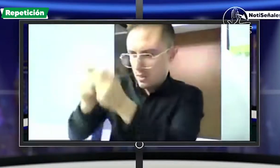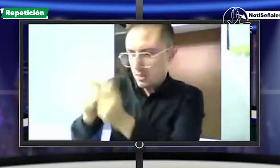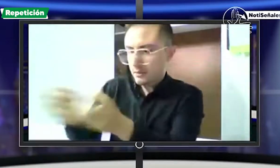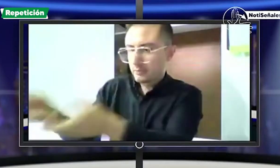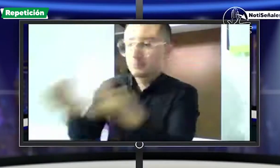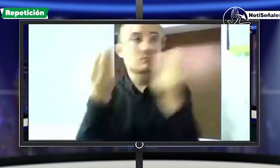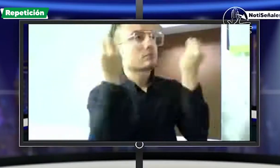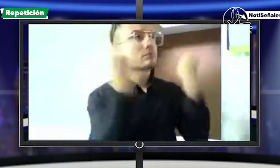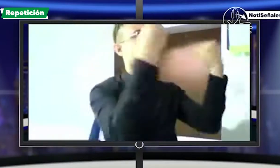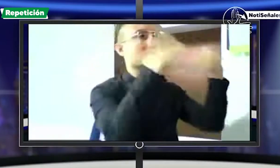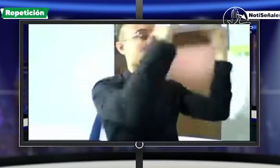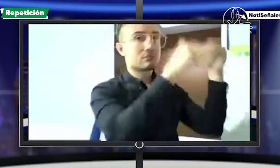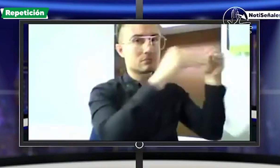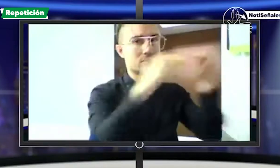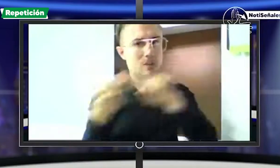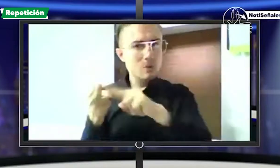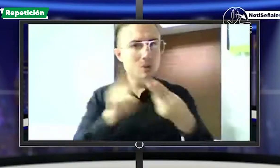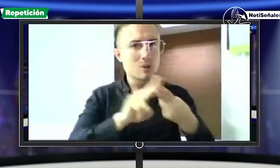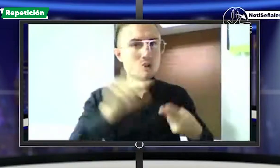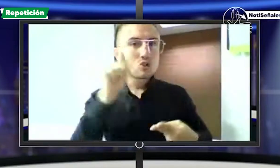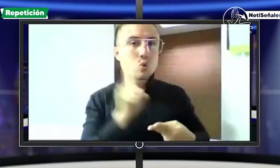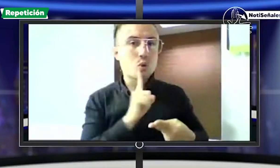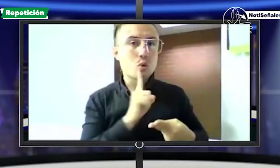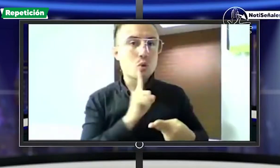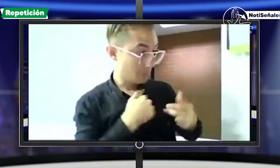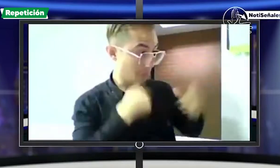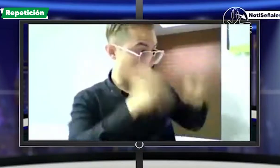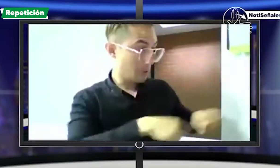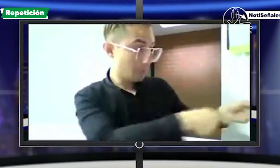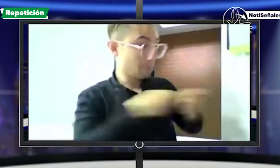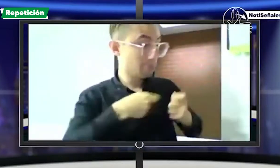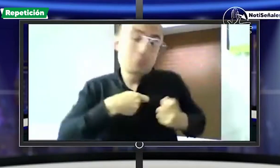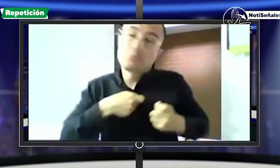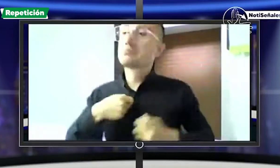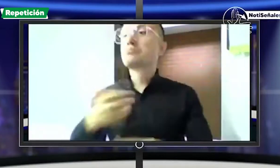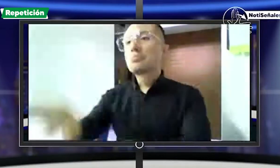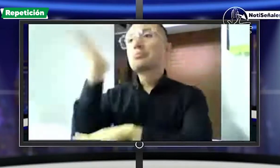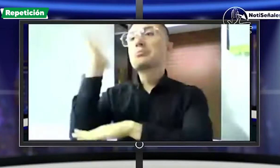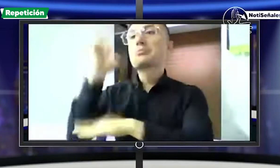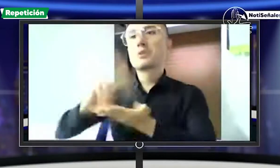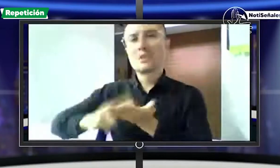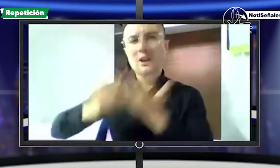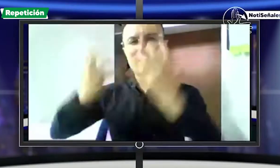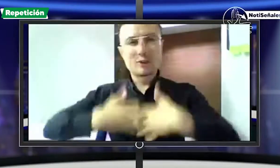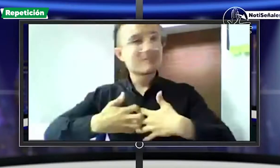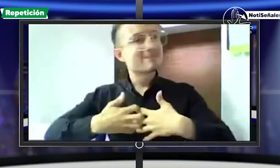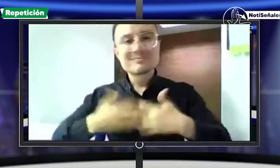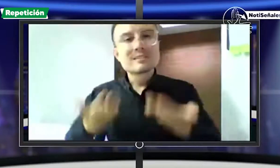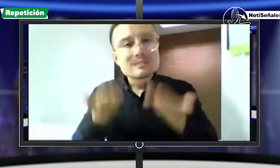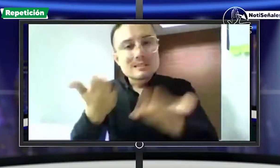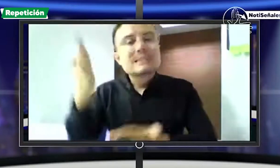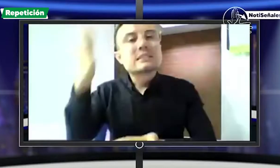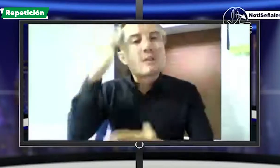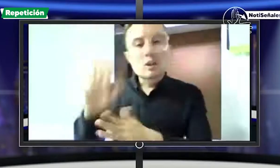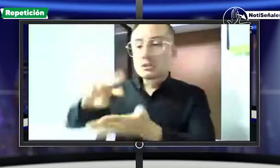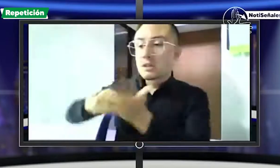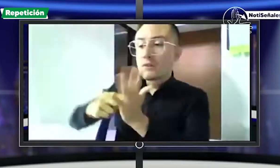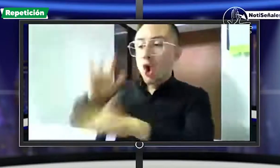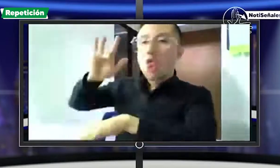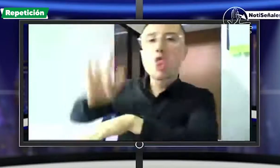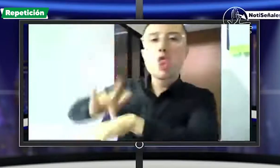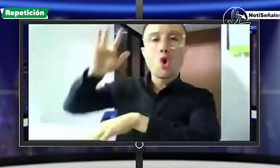C605 que equipara a la comunidad sorda con estas comunidades étnicas nos anima a pensar a que uno no se